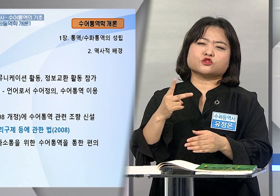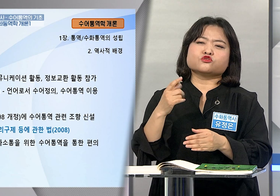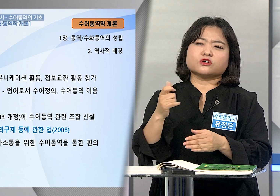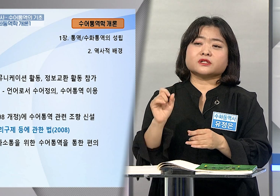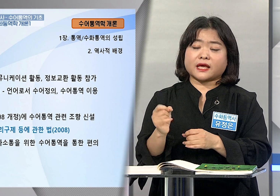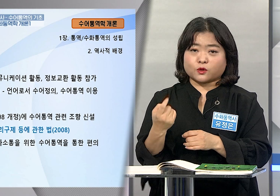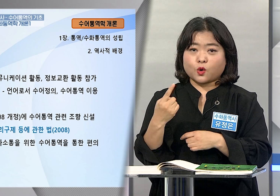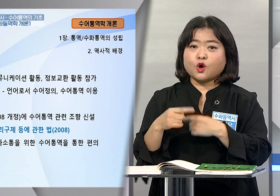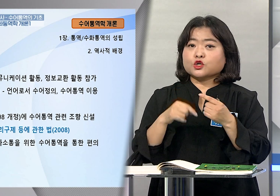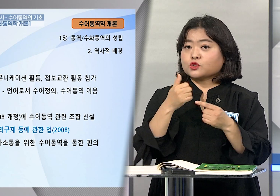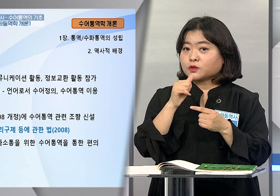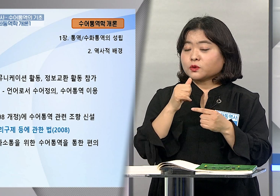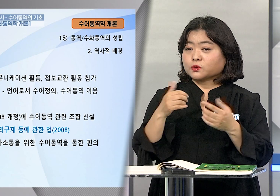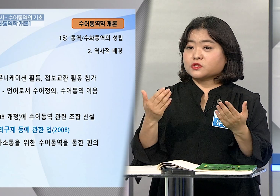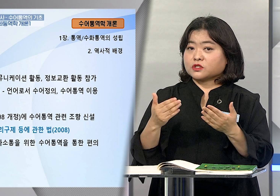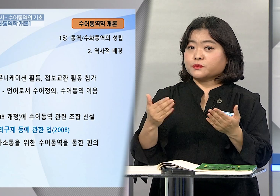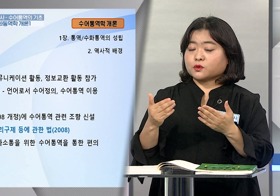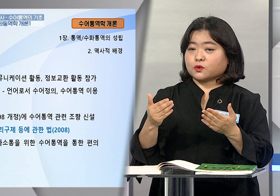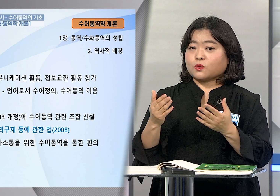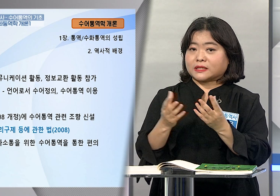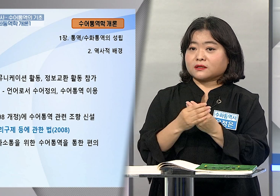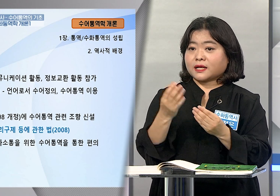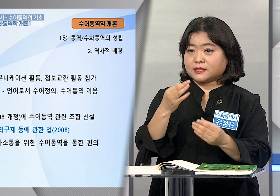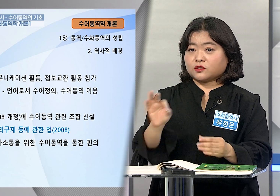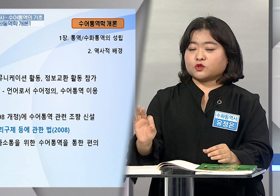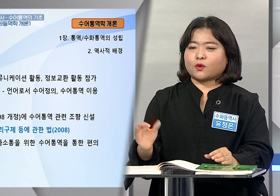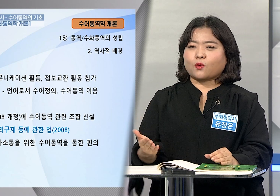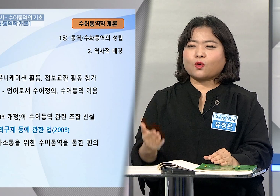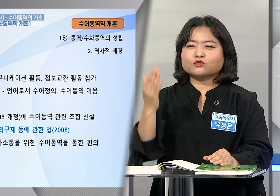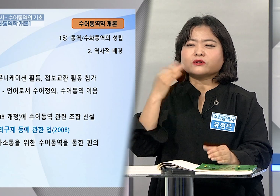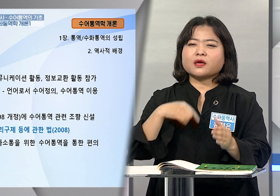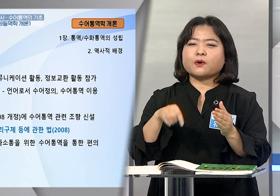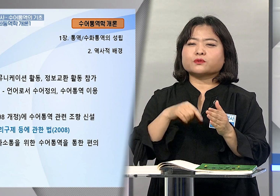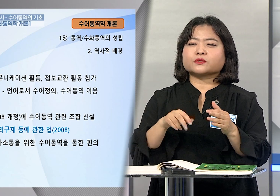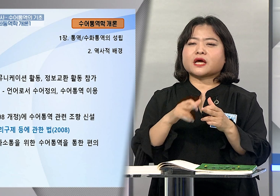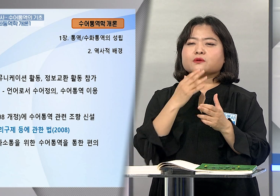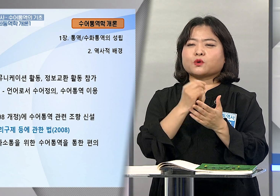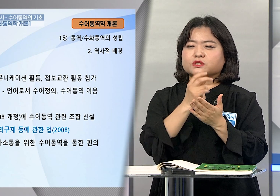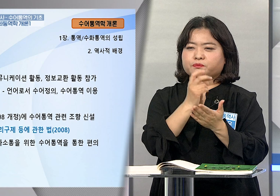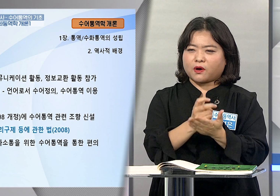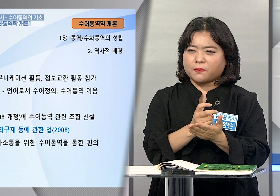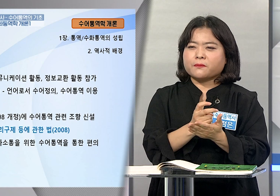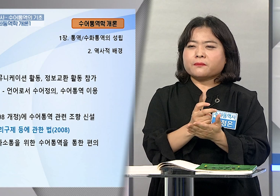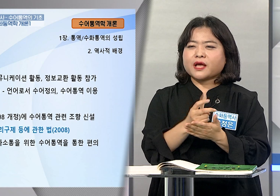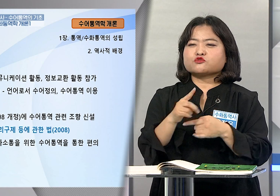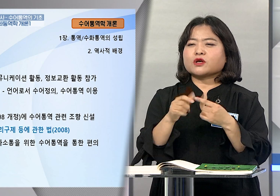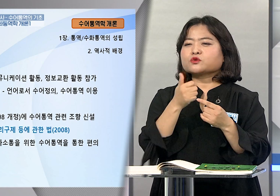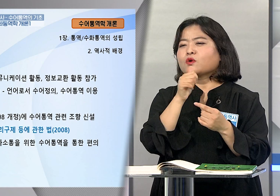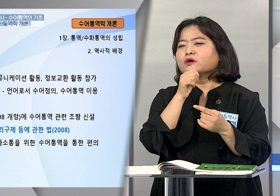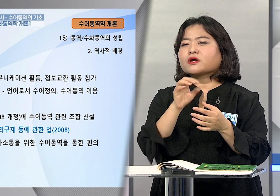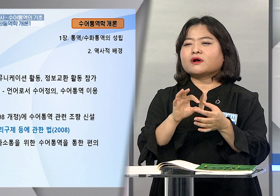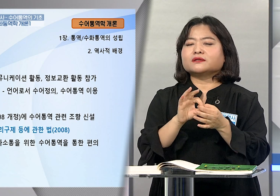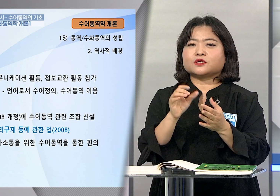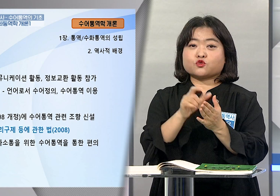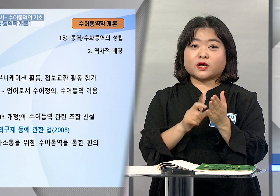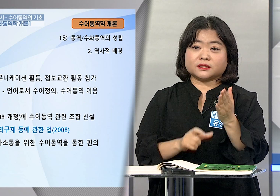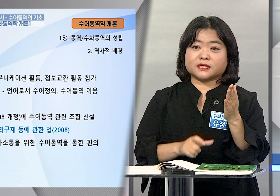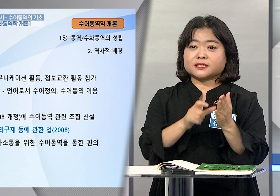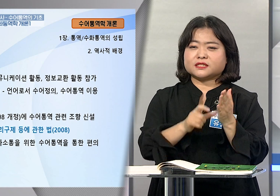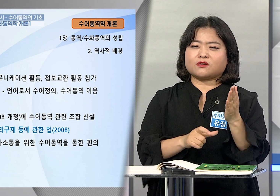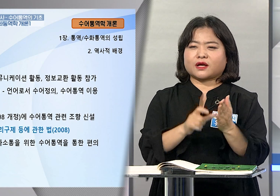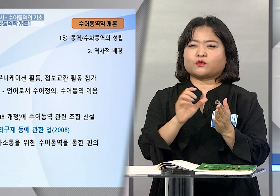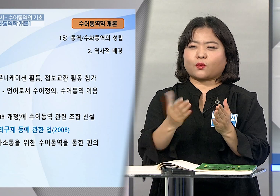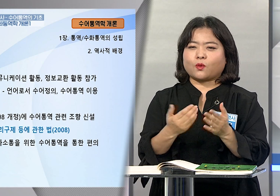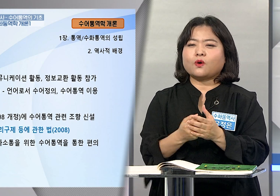협약 2006년을 계기로 수화 통역도 직업적으로 완전하게 인정이 되고 국내의 법으로 장애인 복지법의 수화 통역에 관련된